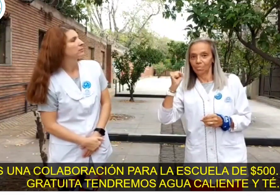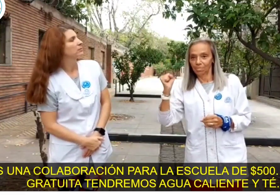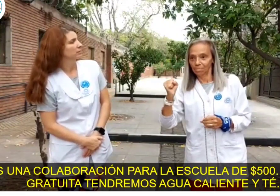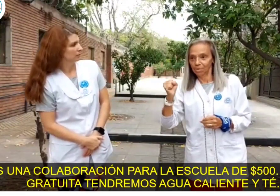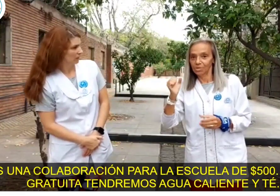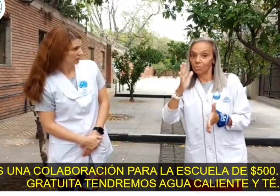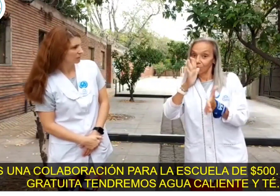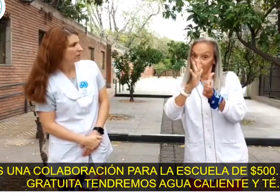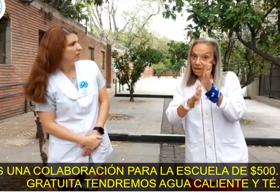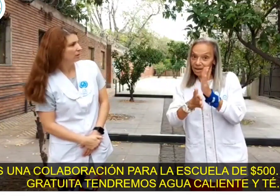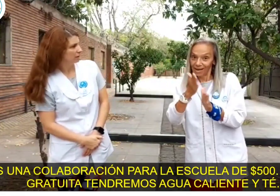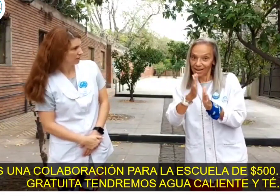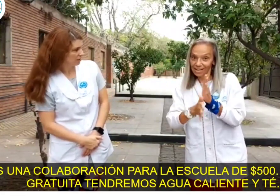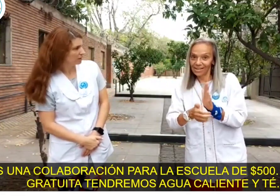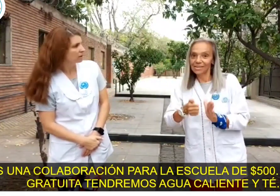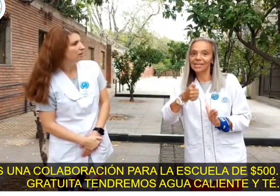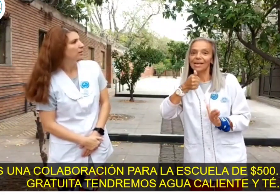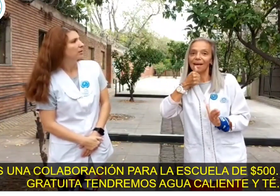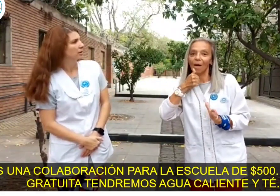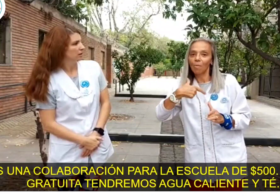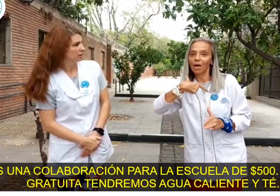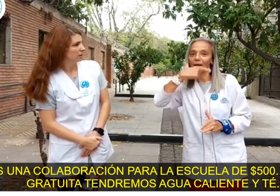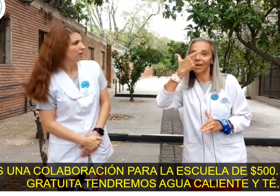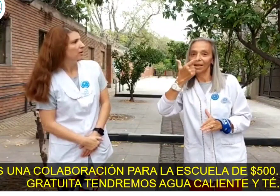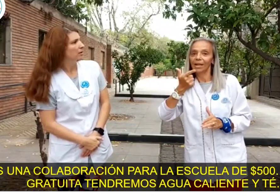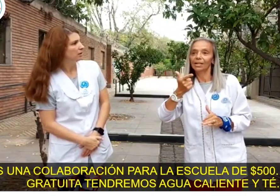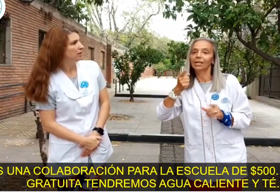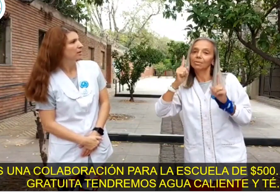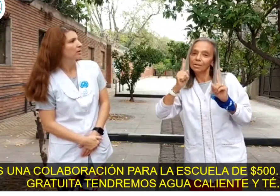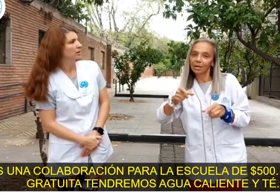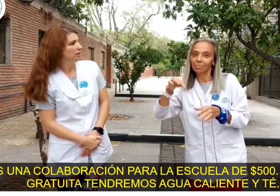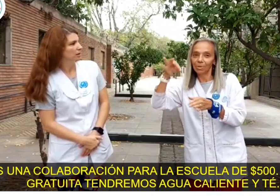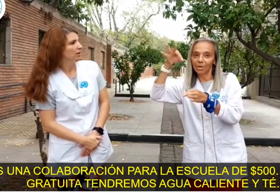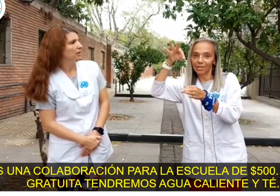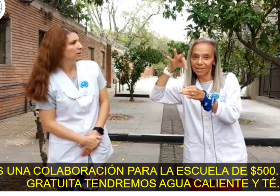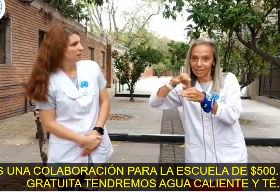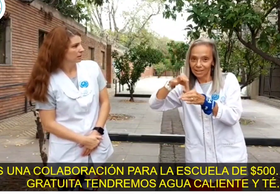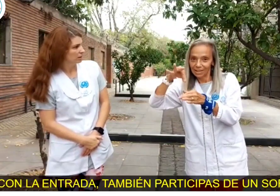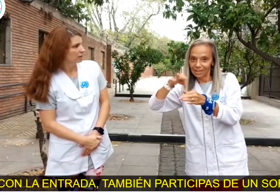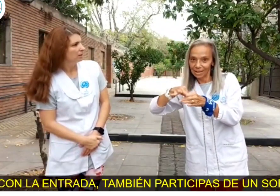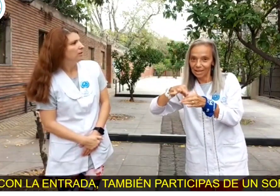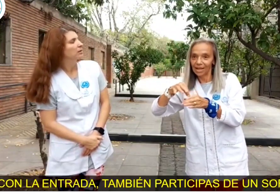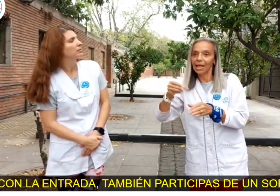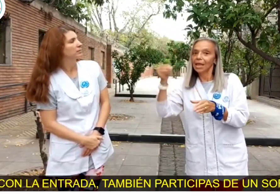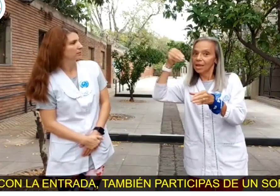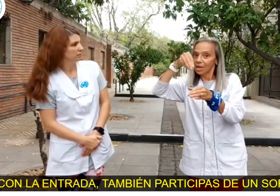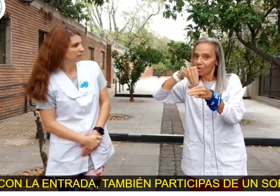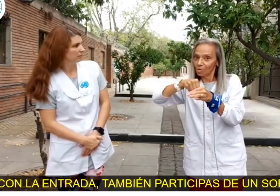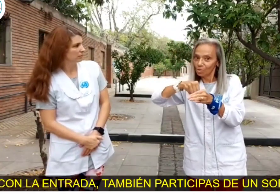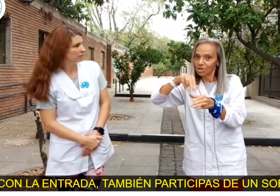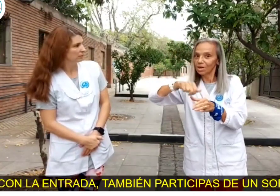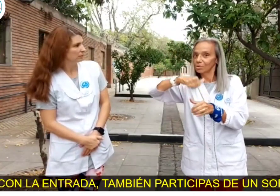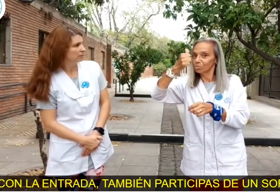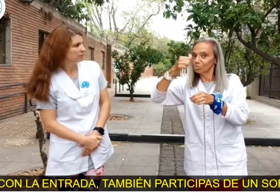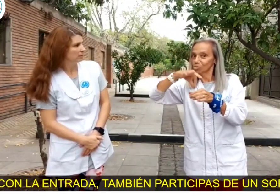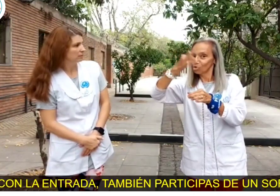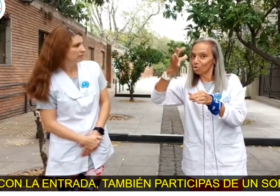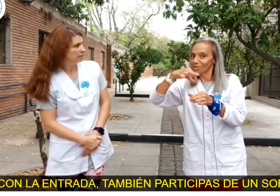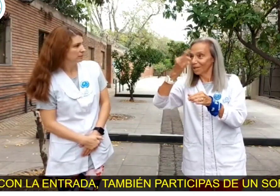500 pesos de forma gratuita tendremos agua caliente y té con la entrada también